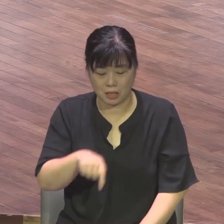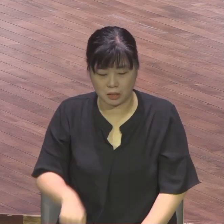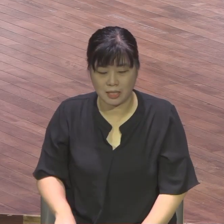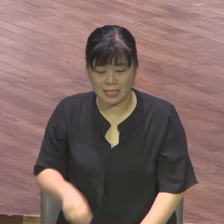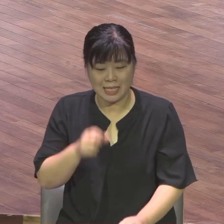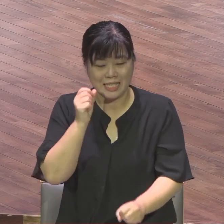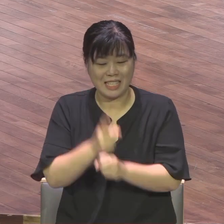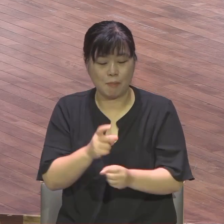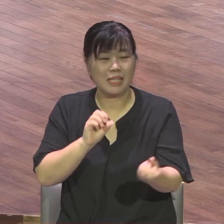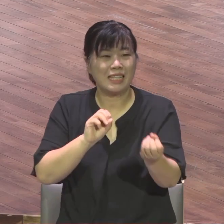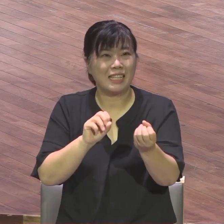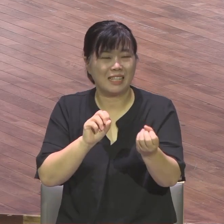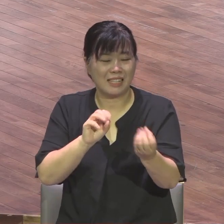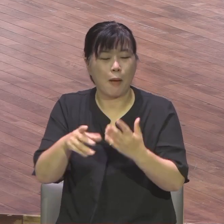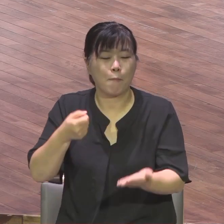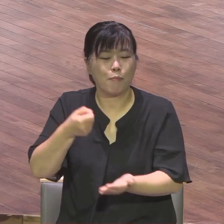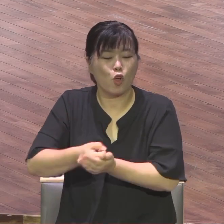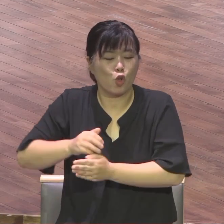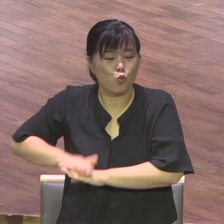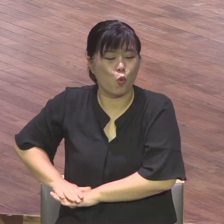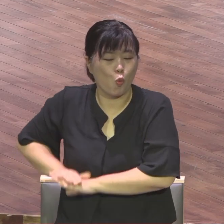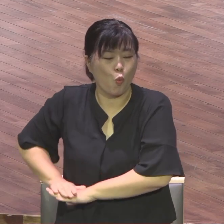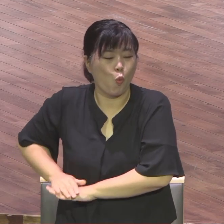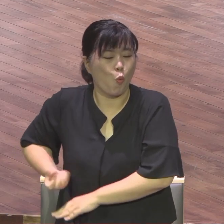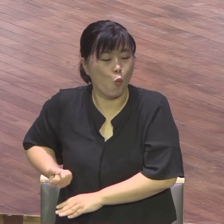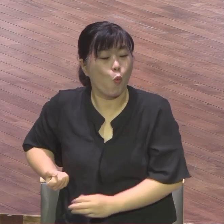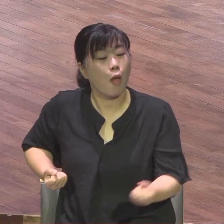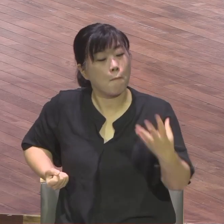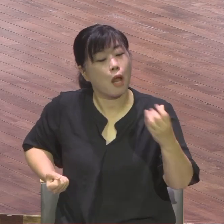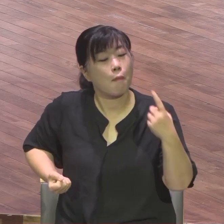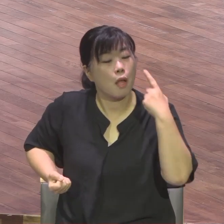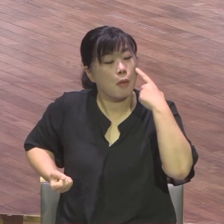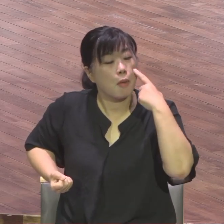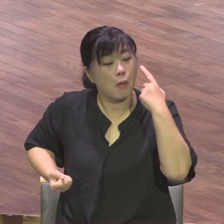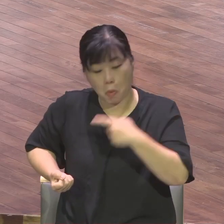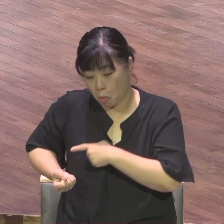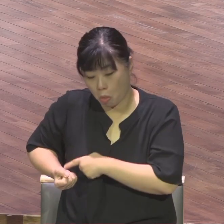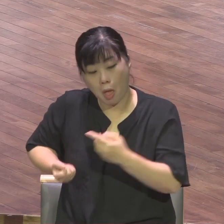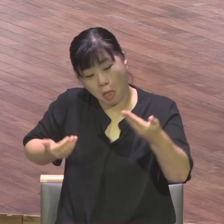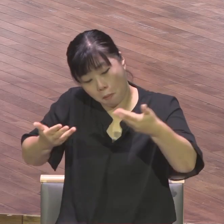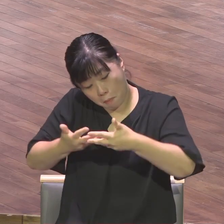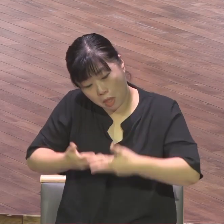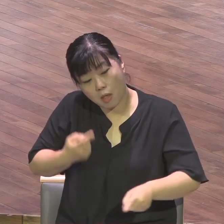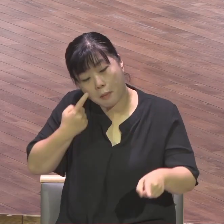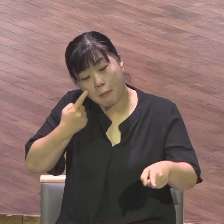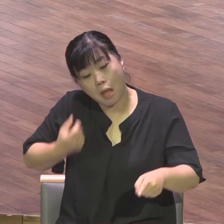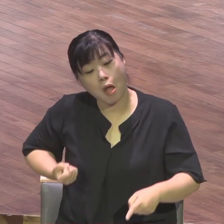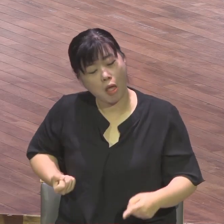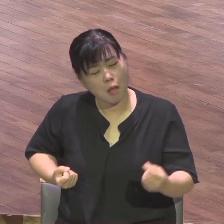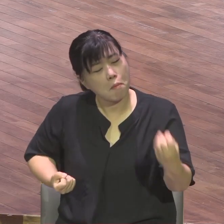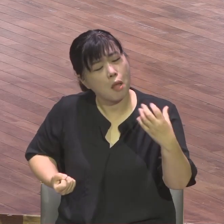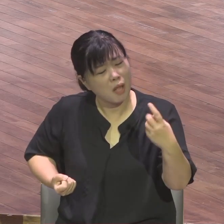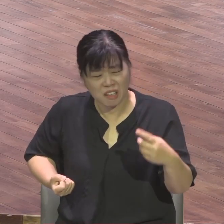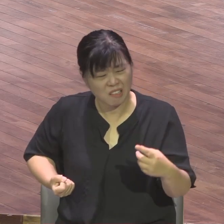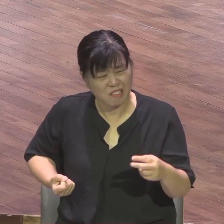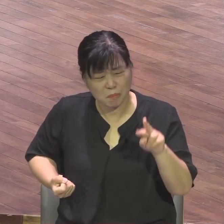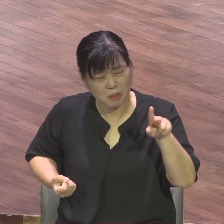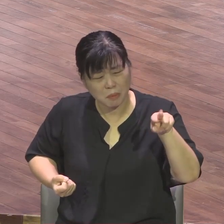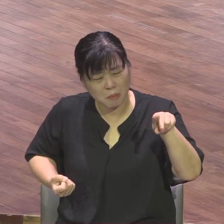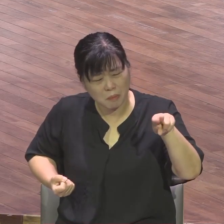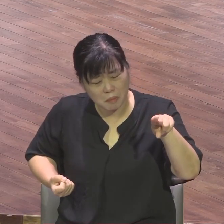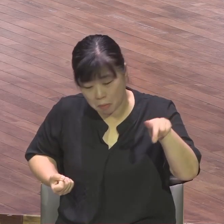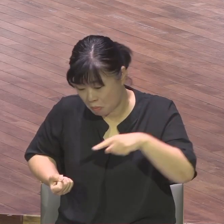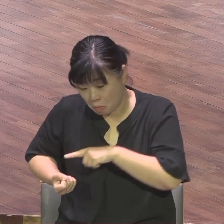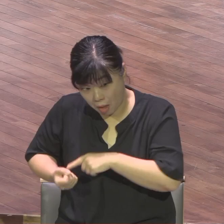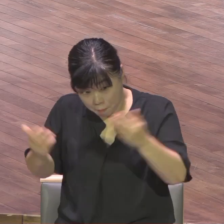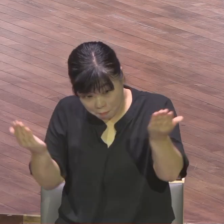있고 너는 대답만 해. 나는 답 정해서 너 대답, 너만 말만 해 그냥. 그러니까